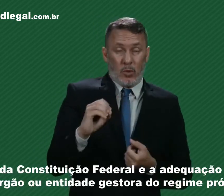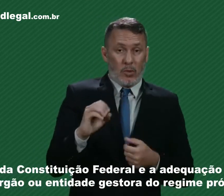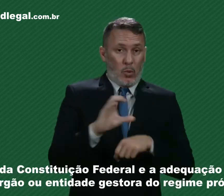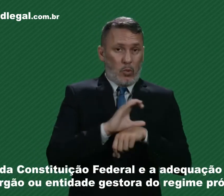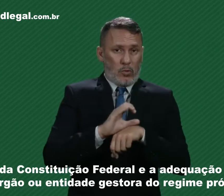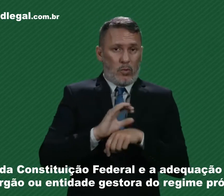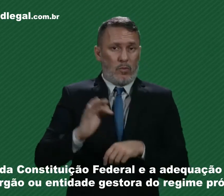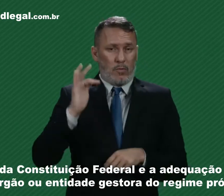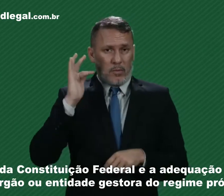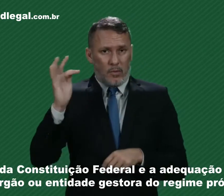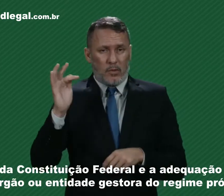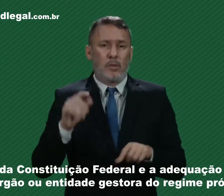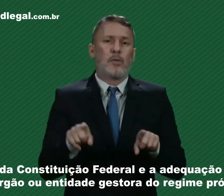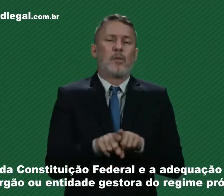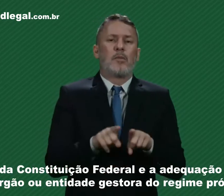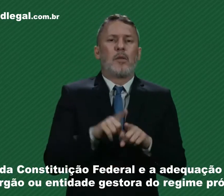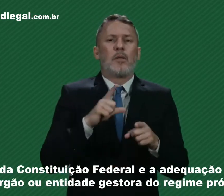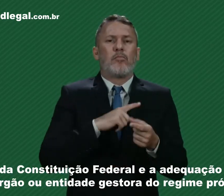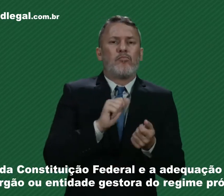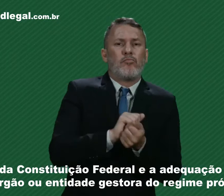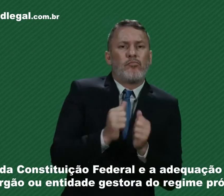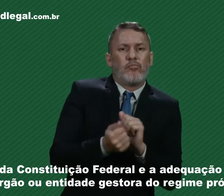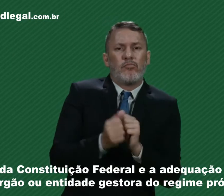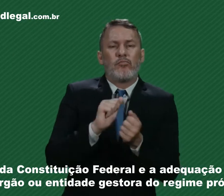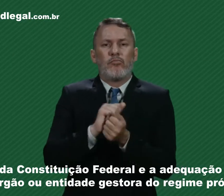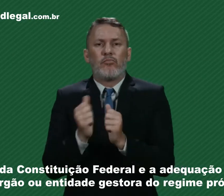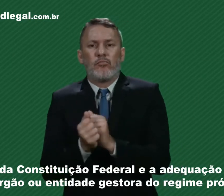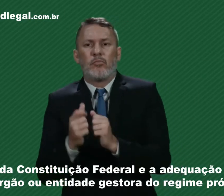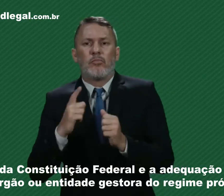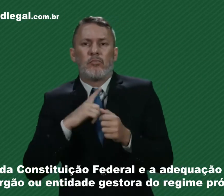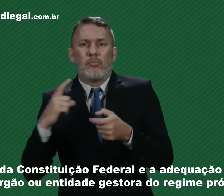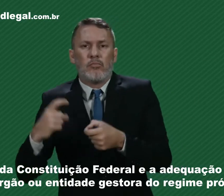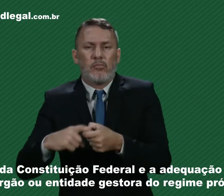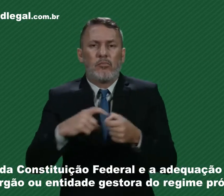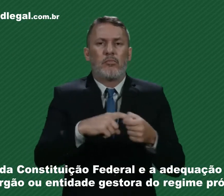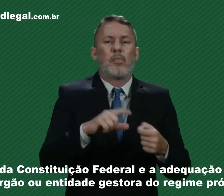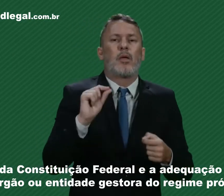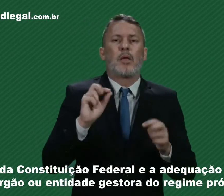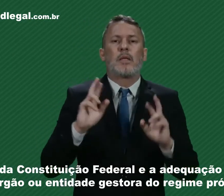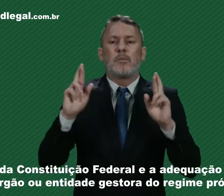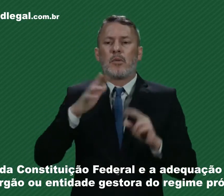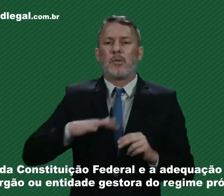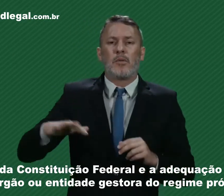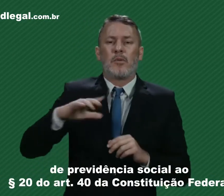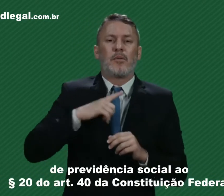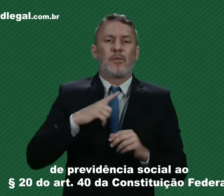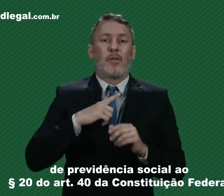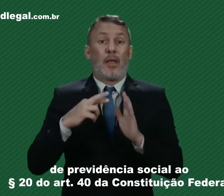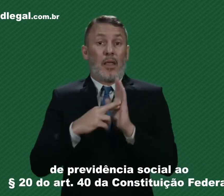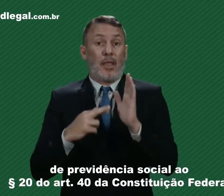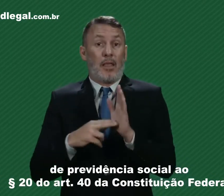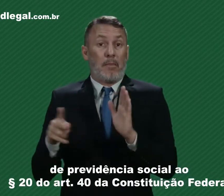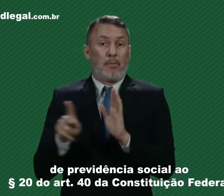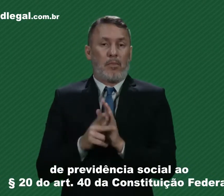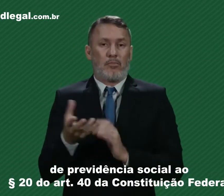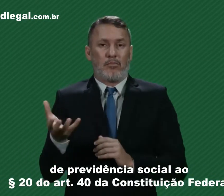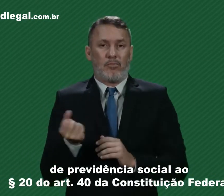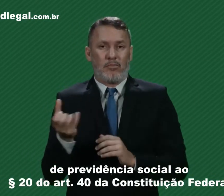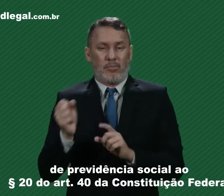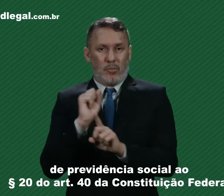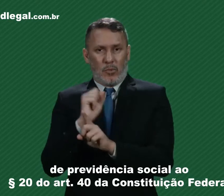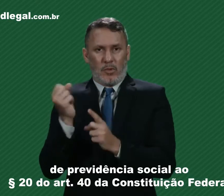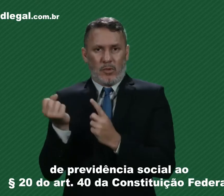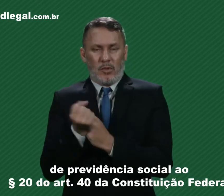da Constituição Federal e a adequação do órgão ou entidade gestora do regime próprio de previdência social